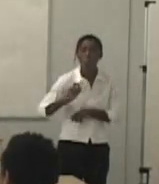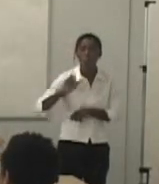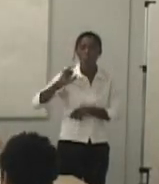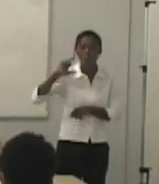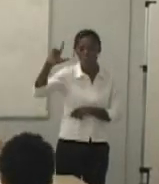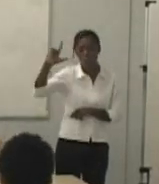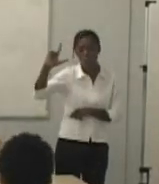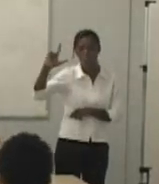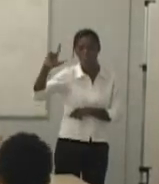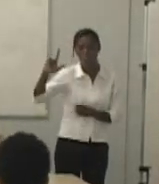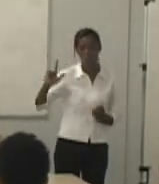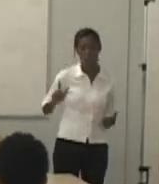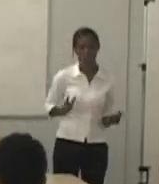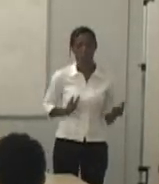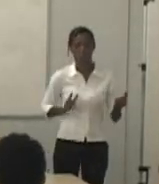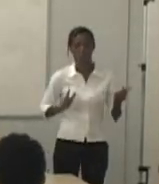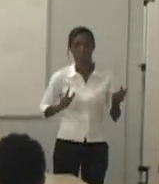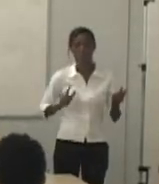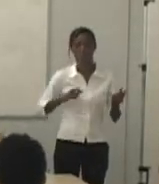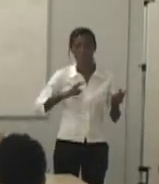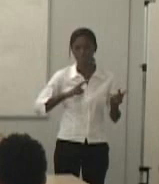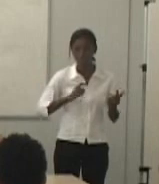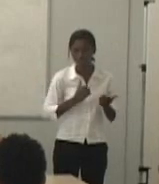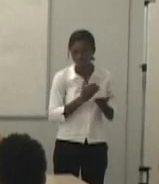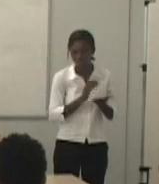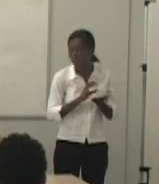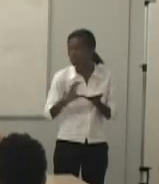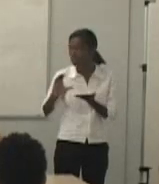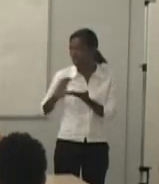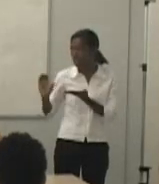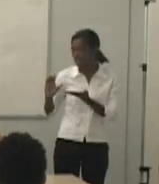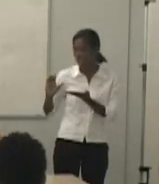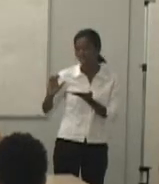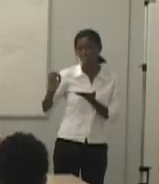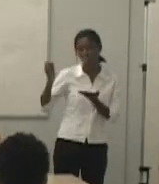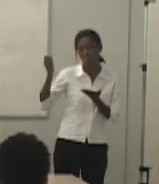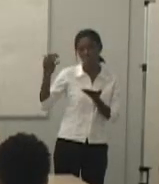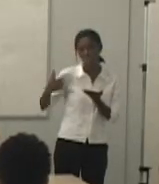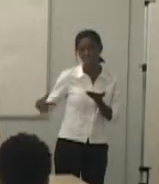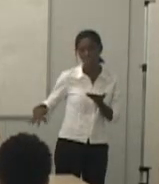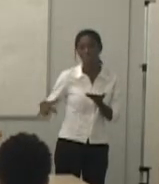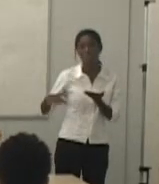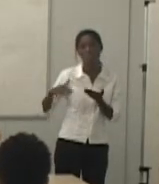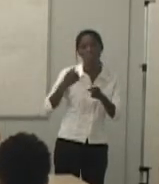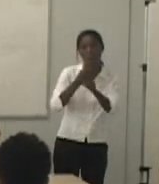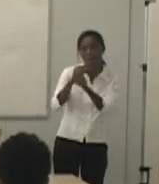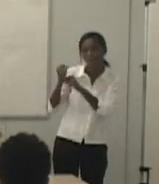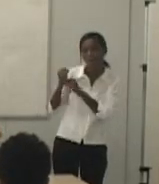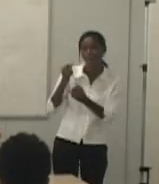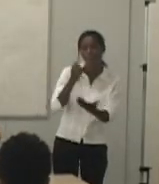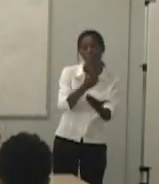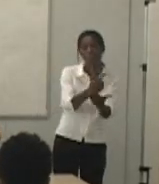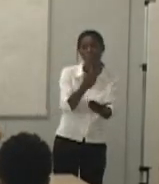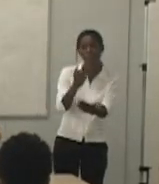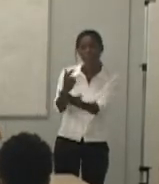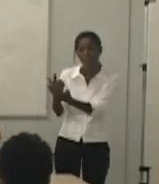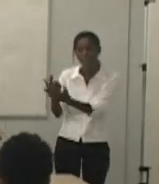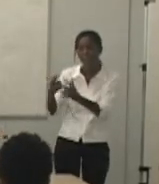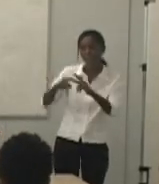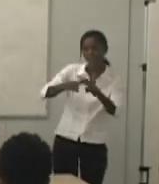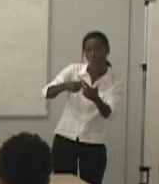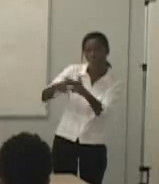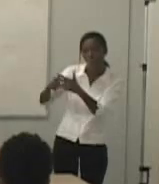despesas de custeio esse a despesa de costeio despesa que a gente usa para manutenção para compra e para